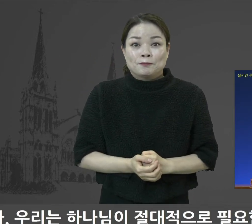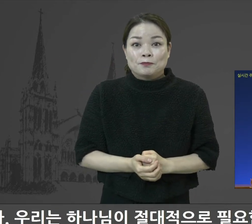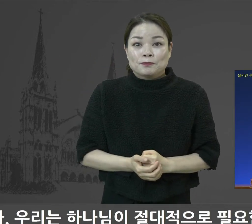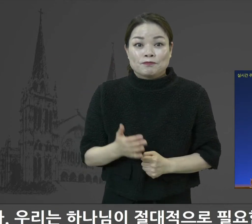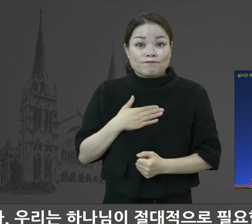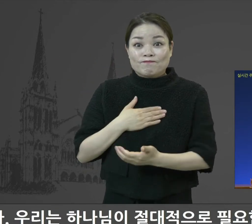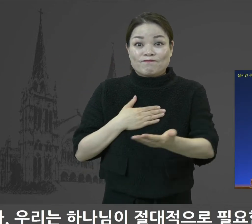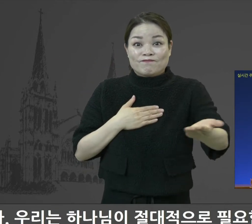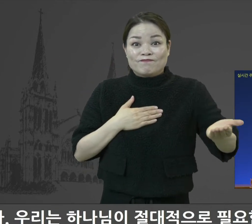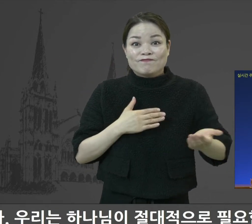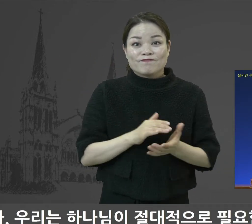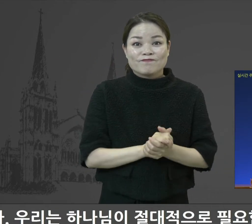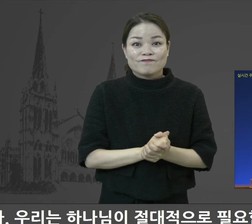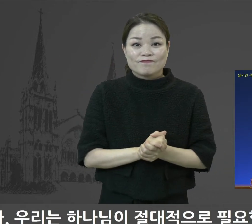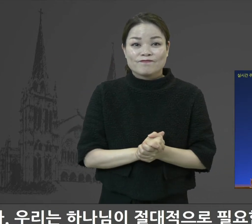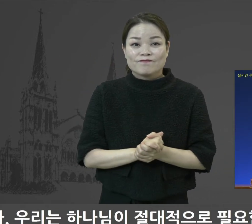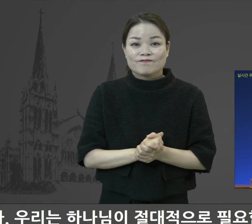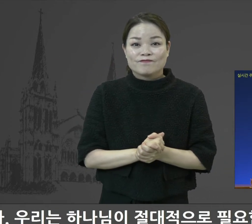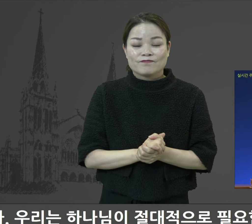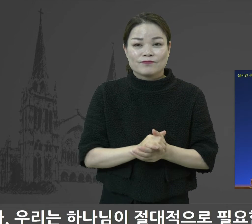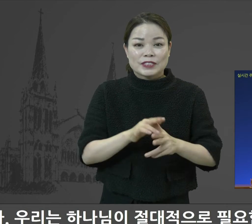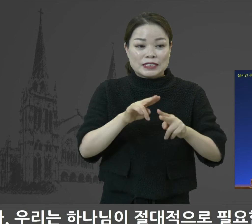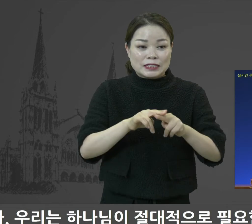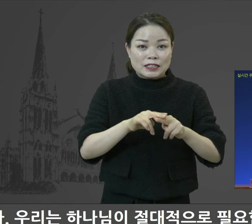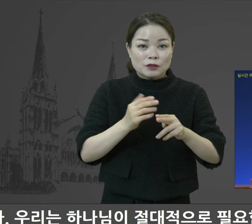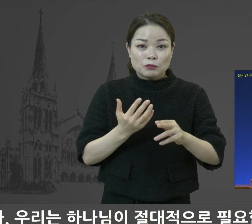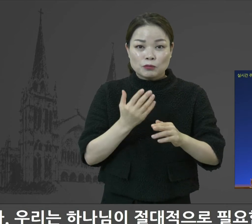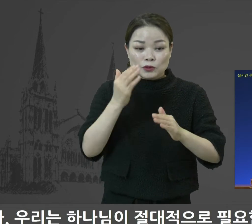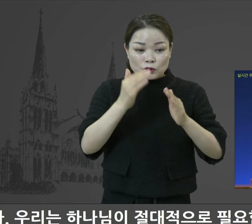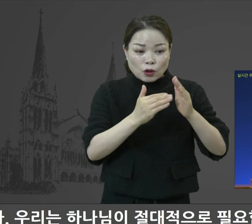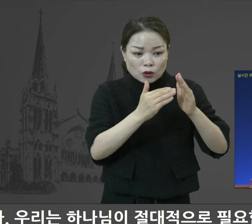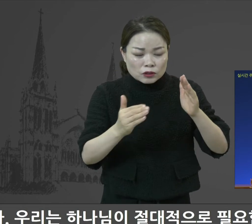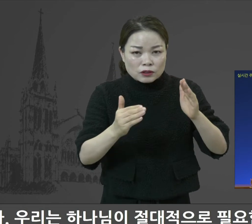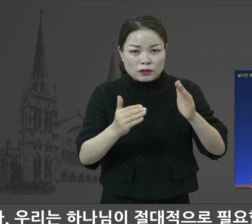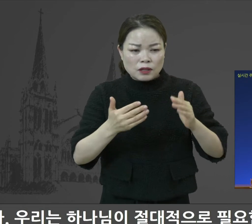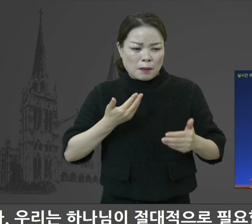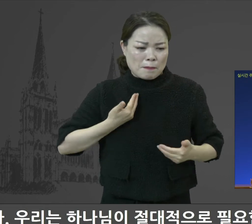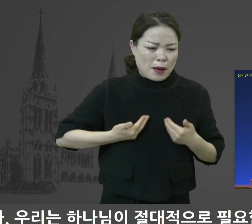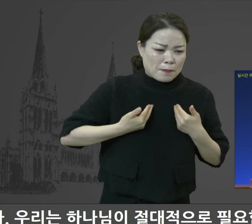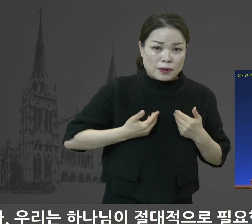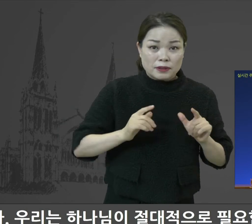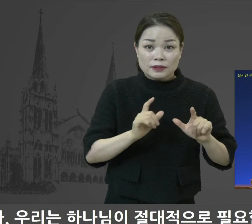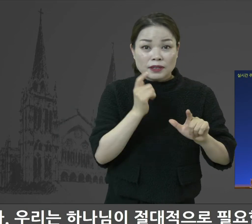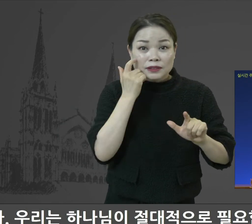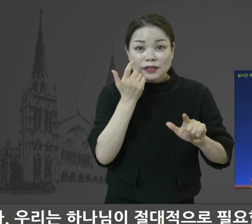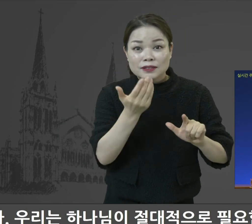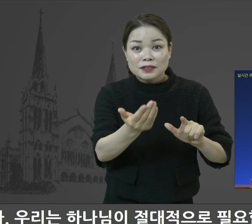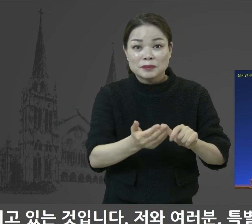저와 여러분, 특히 이 자리에 계신 우리 성도님들 가운데 너무 바삐 사신 것 아닙니까?